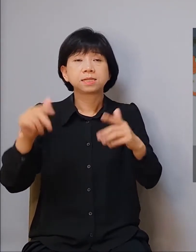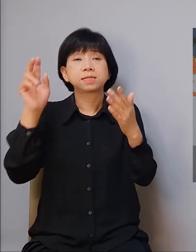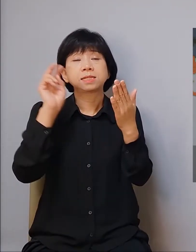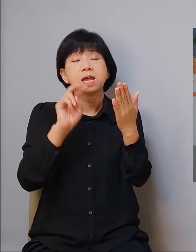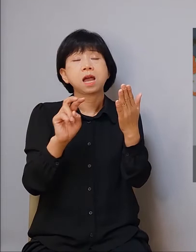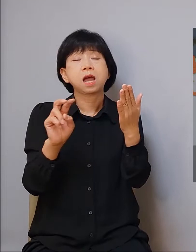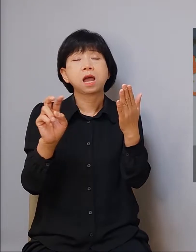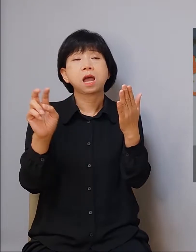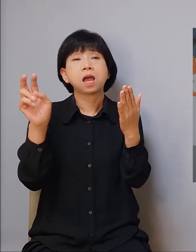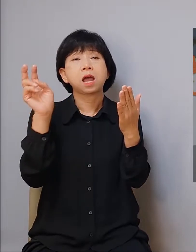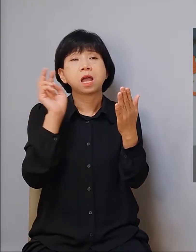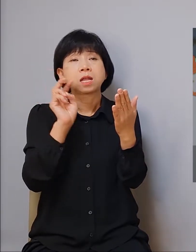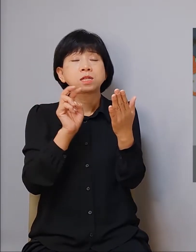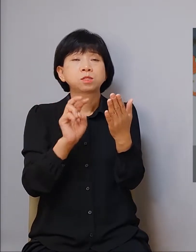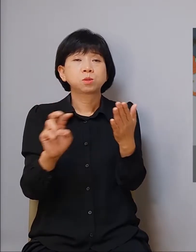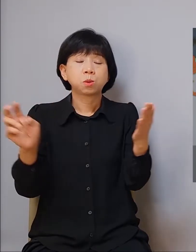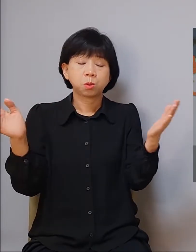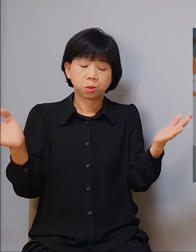늘